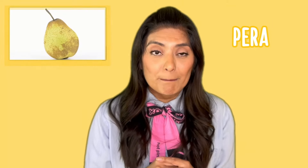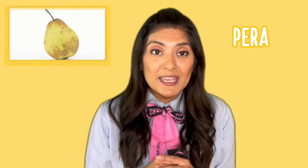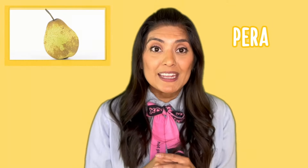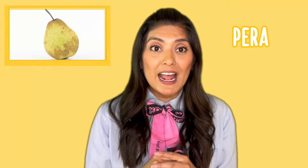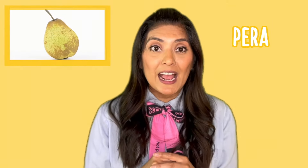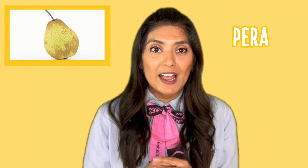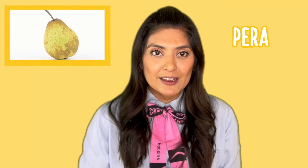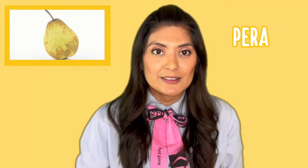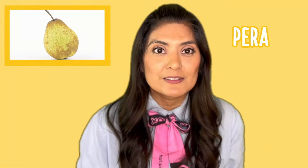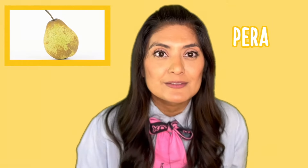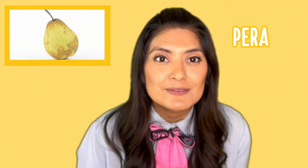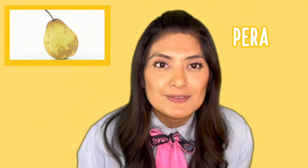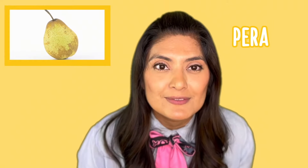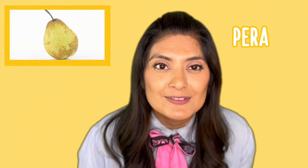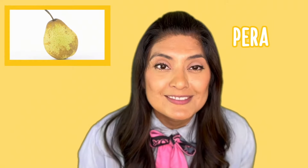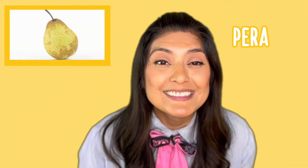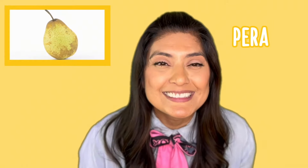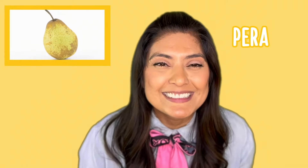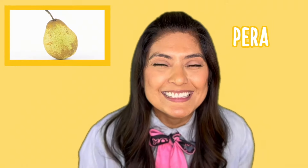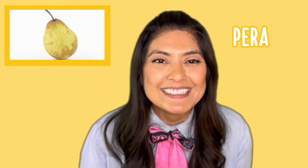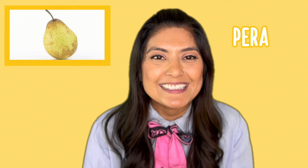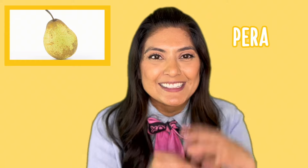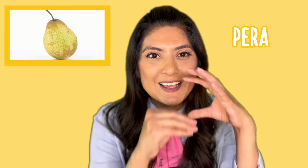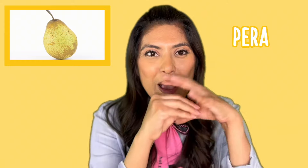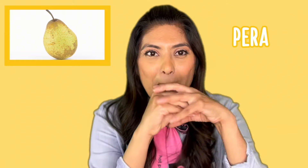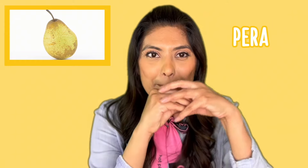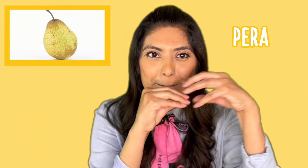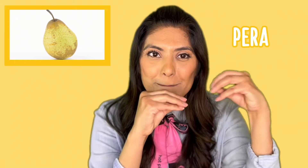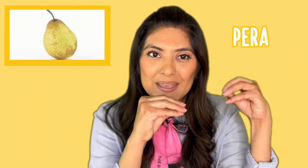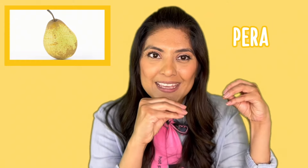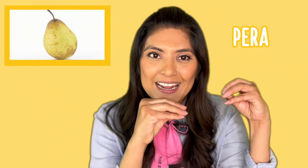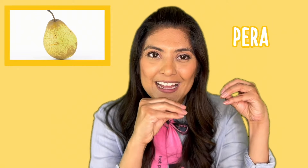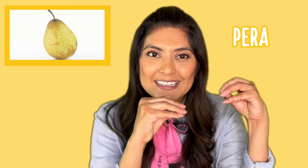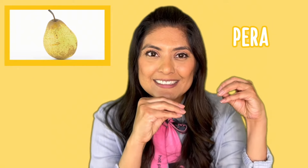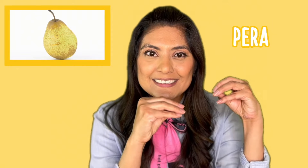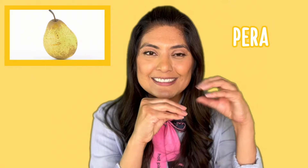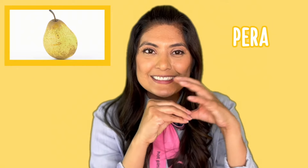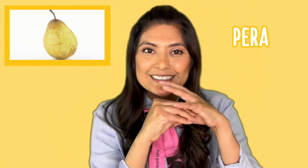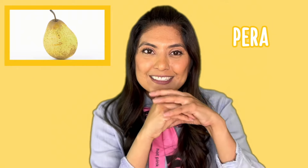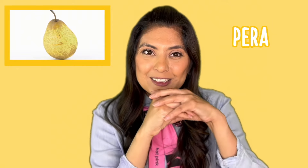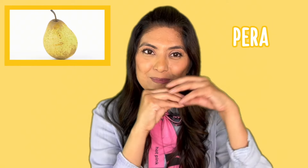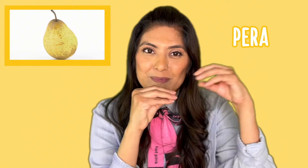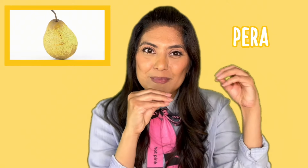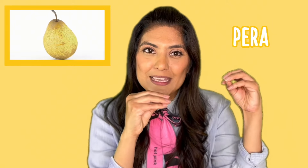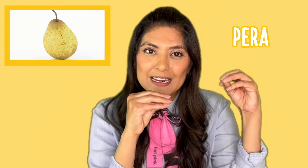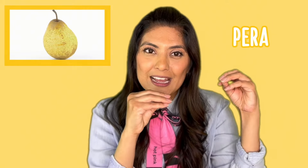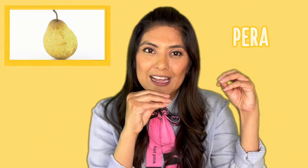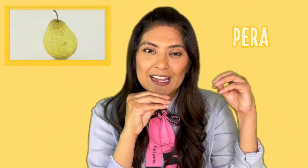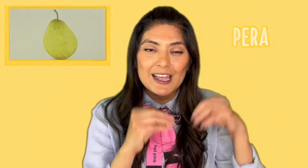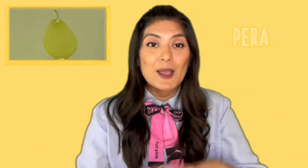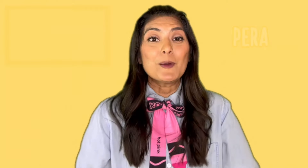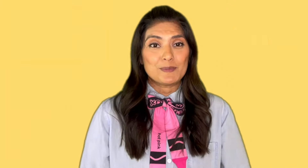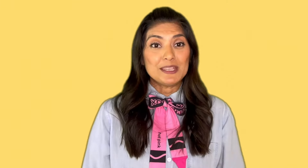pera. Sí, pera. Pera. Bien